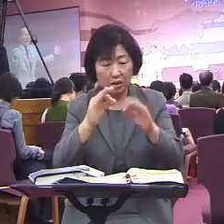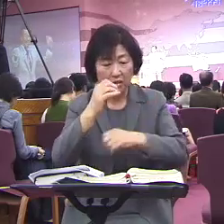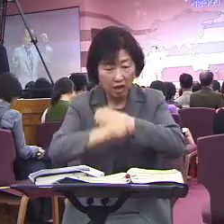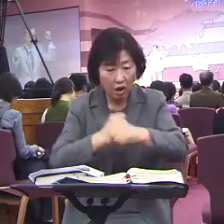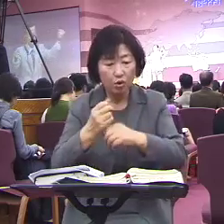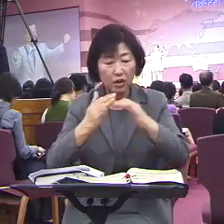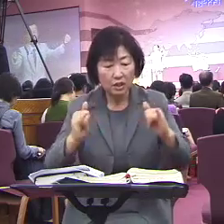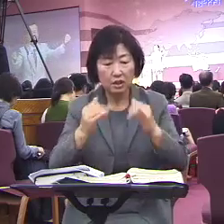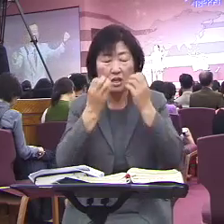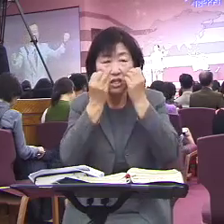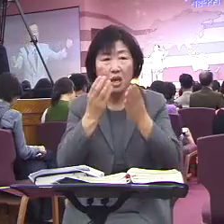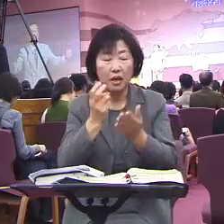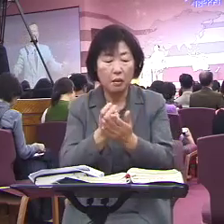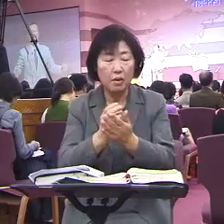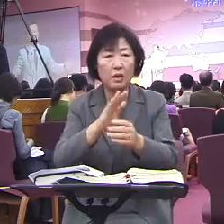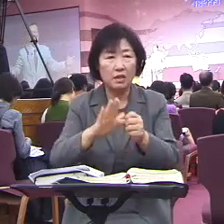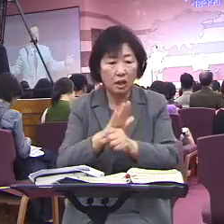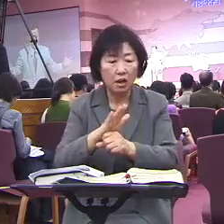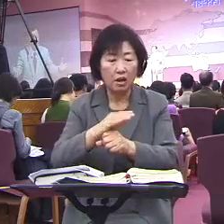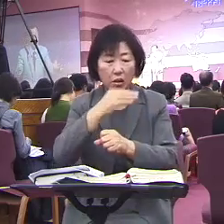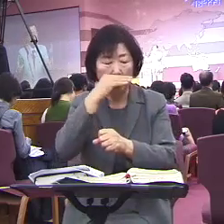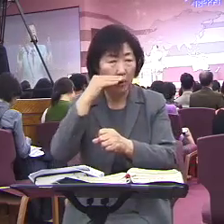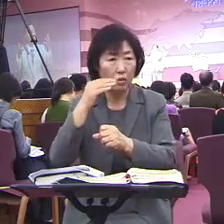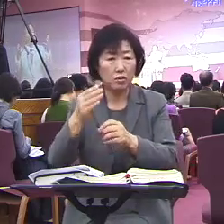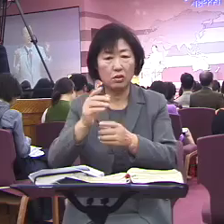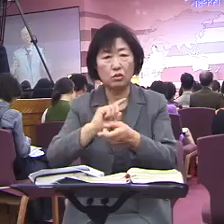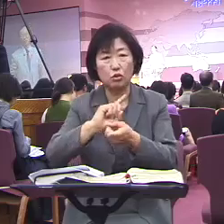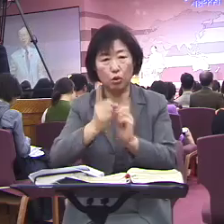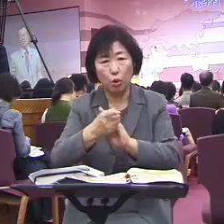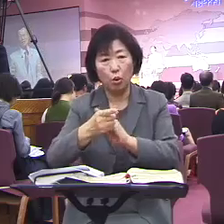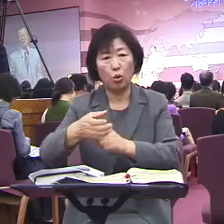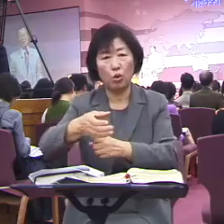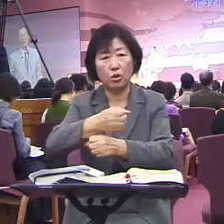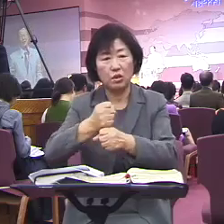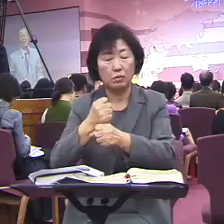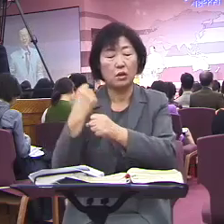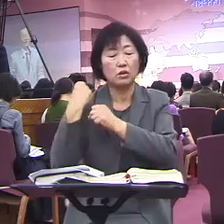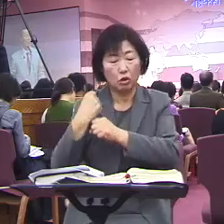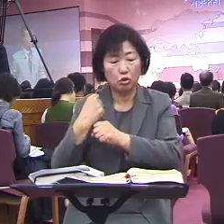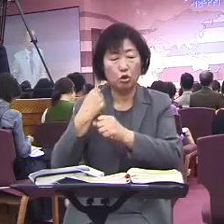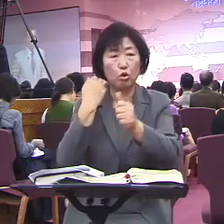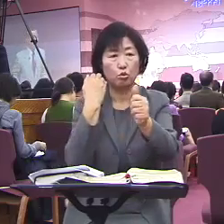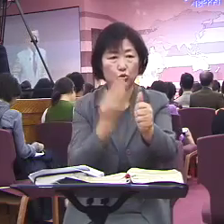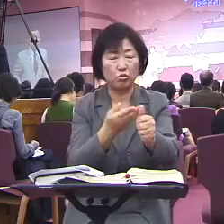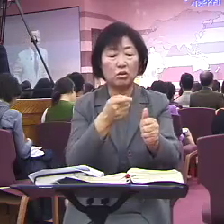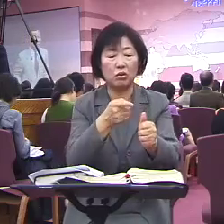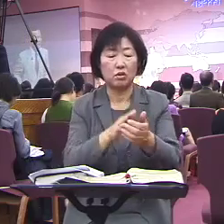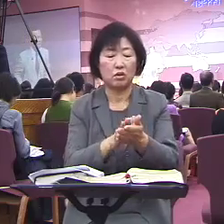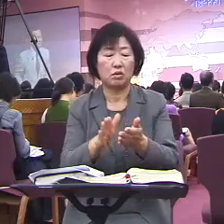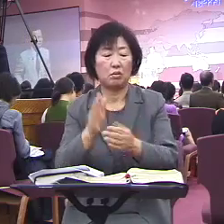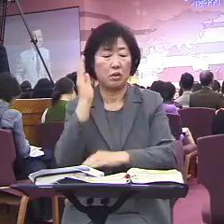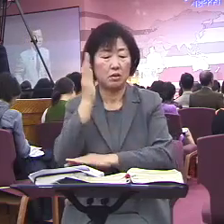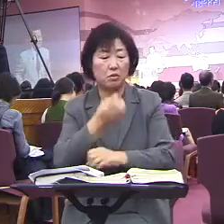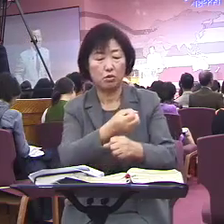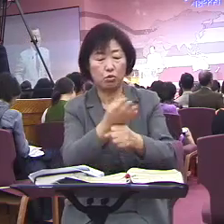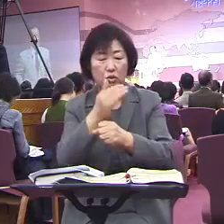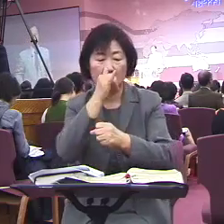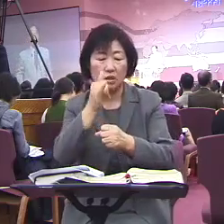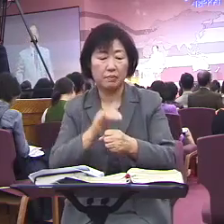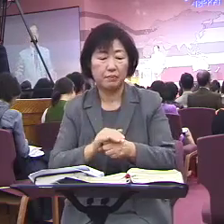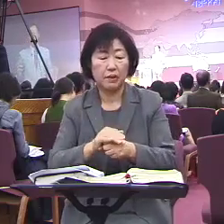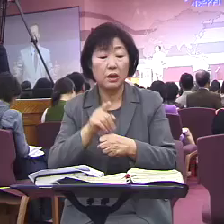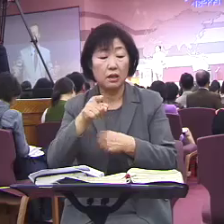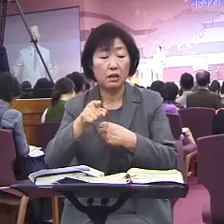개념, 그것은 사랑, 사랑은 바로 서로 짐을 져주는 것이라고 말씀해 주시고 있는 것입니다.